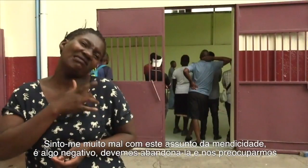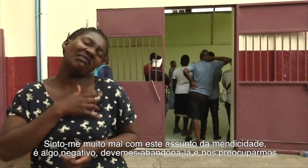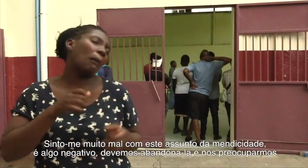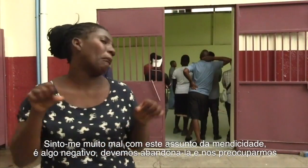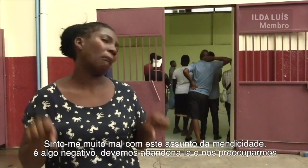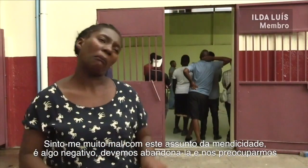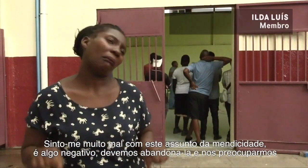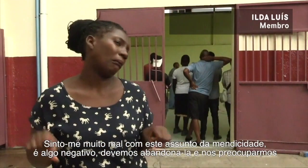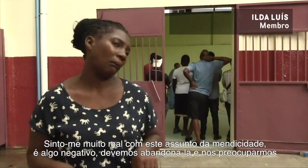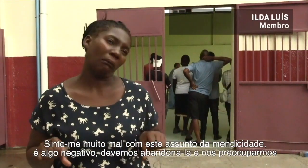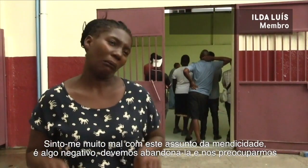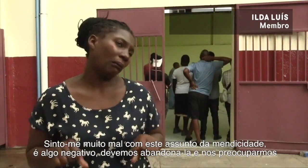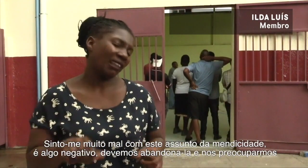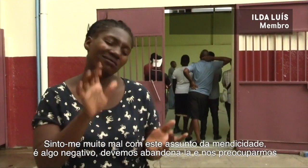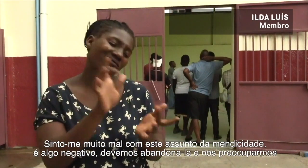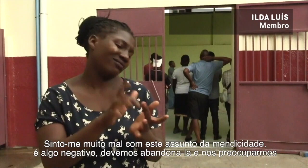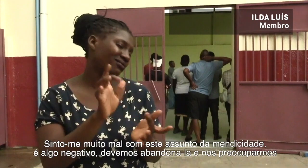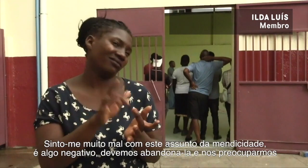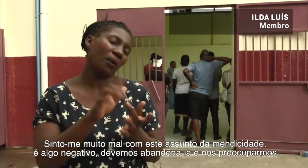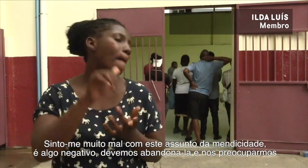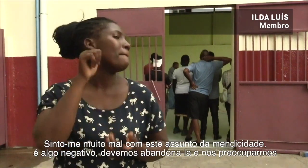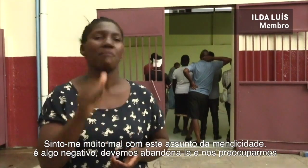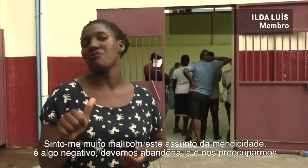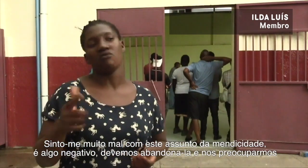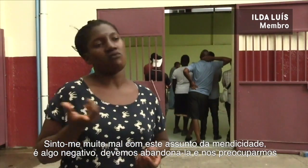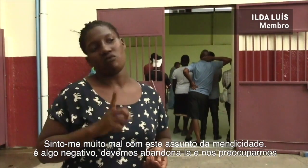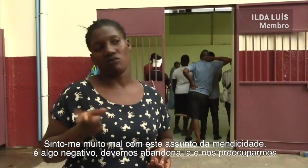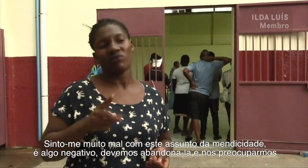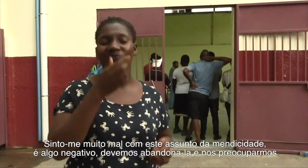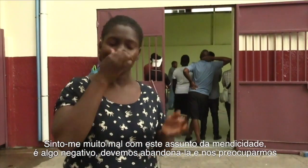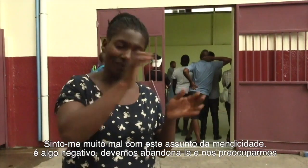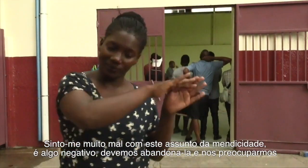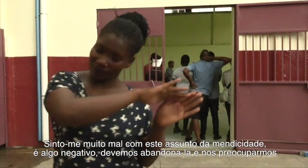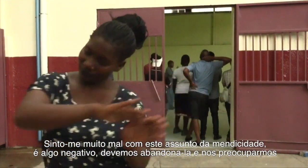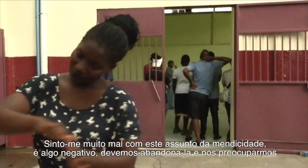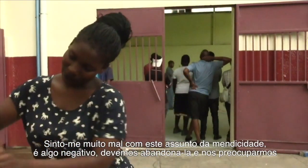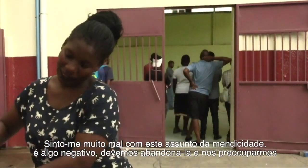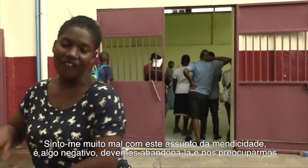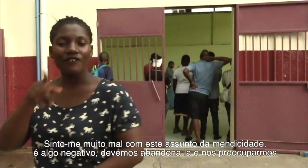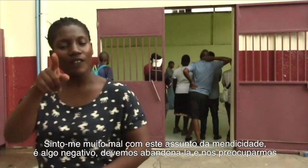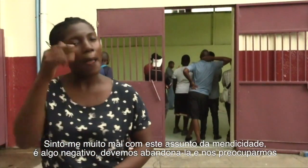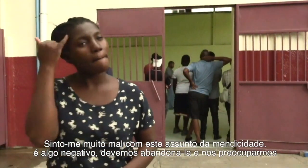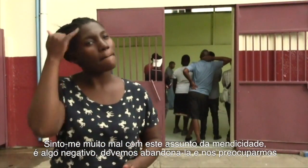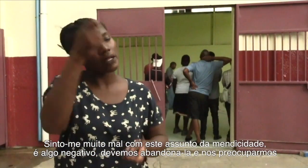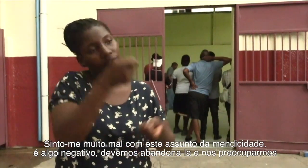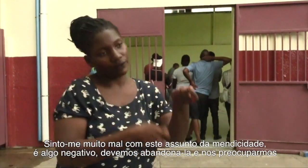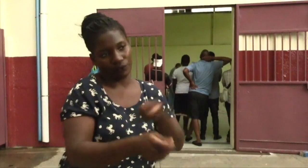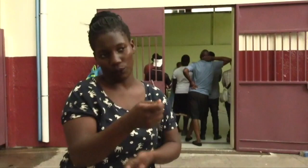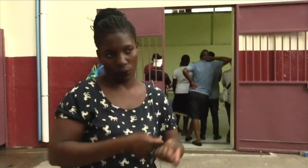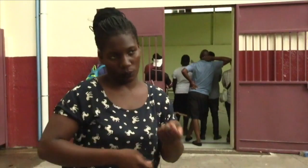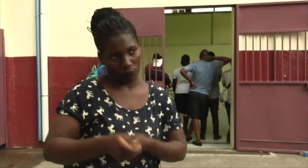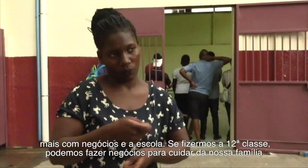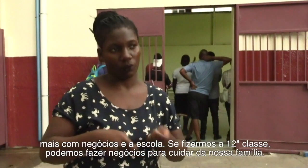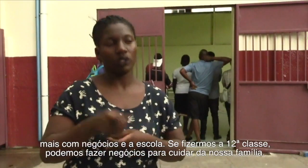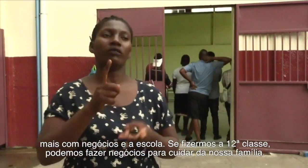Sinto-me muito mal com esse assunto de mendicidade. É algo negativo. Devemos abandoná-la e nos preocuparmos